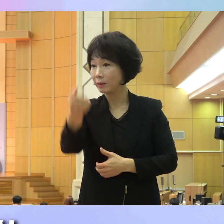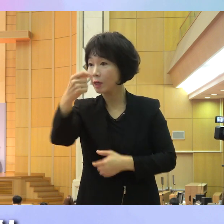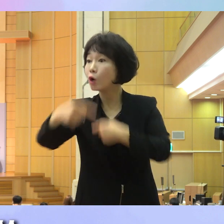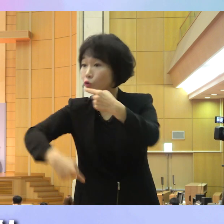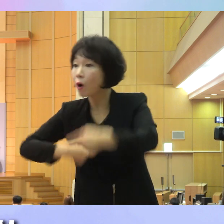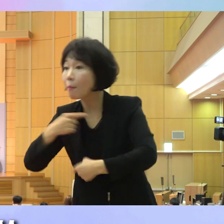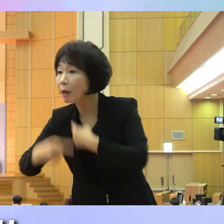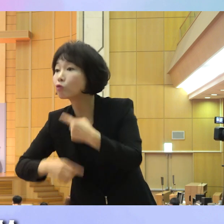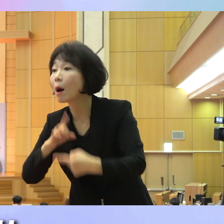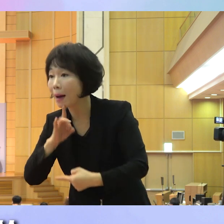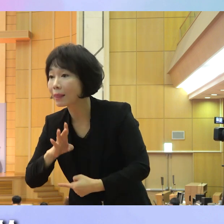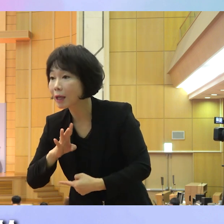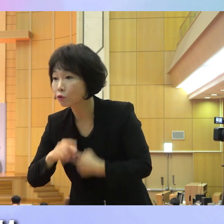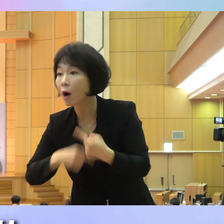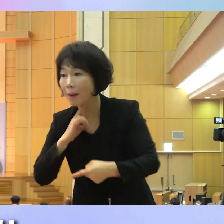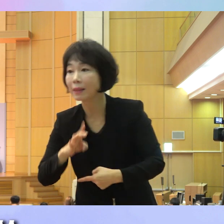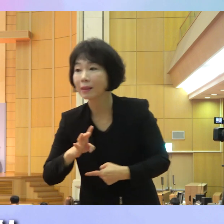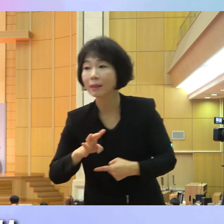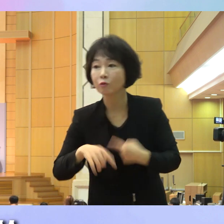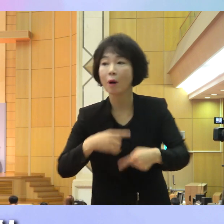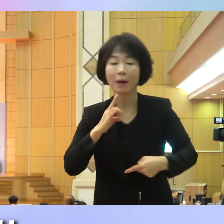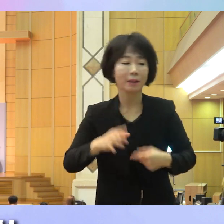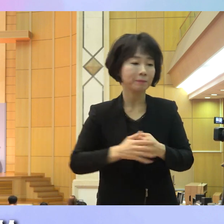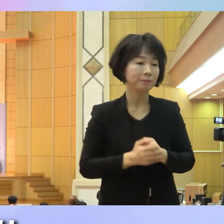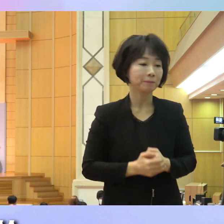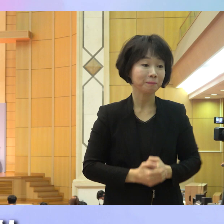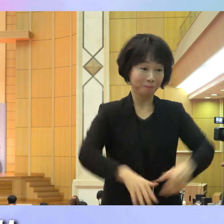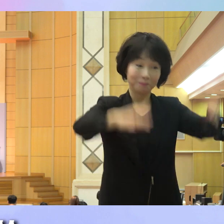얻은. 슬픈 마음 있는 자,